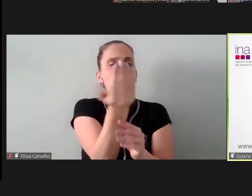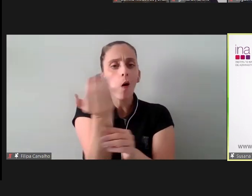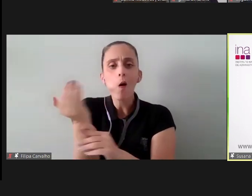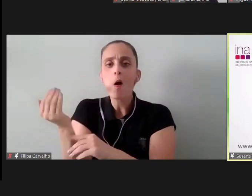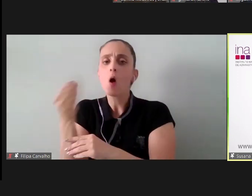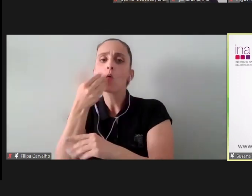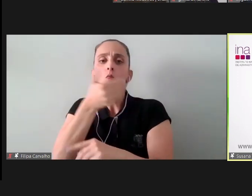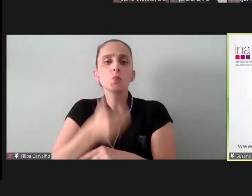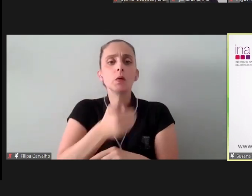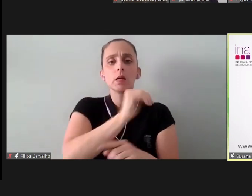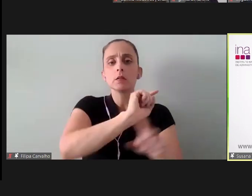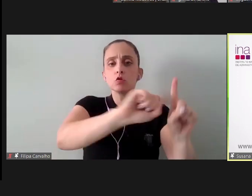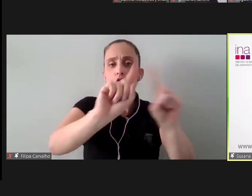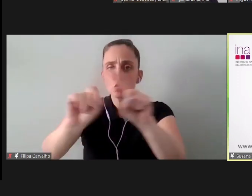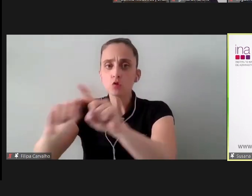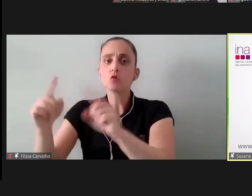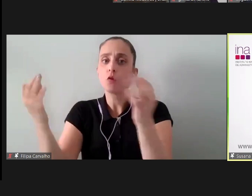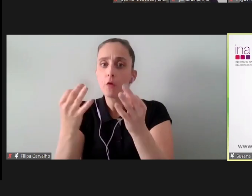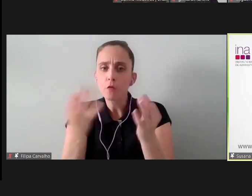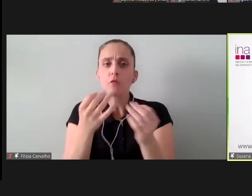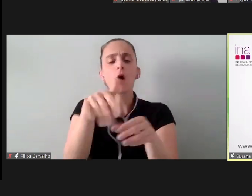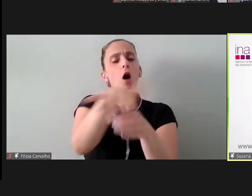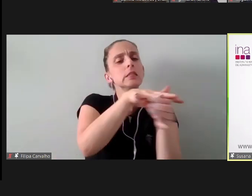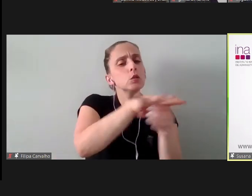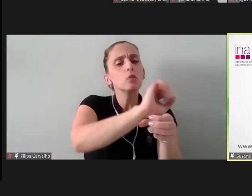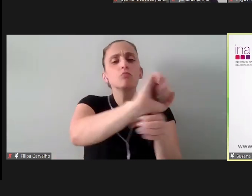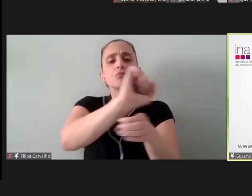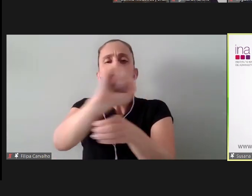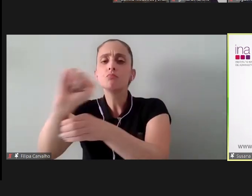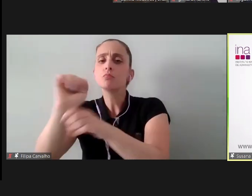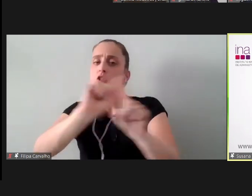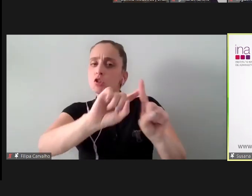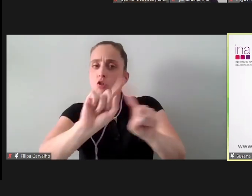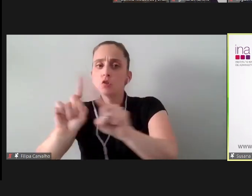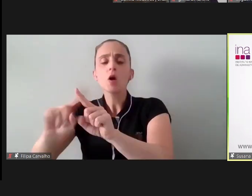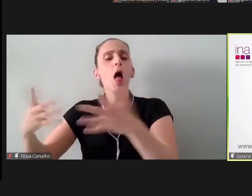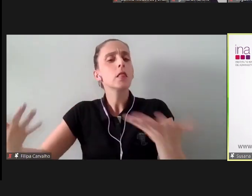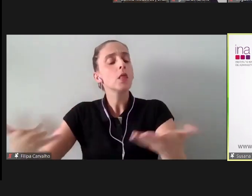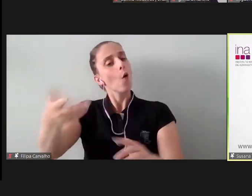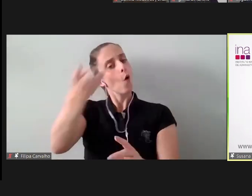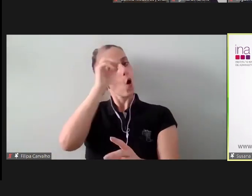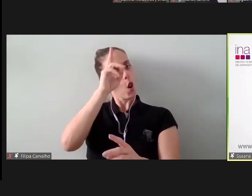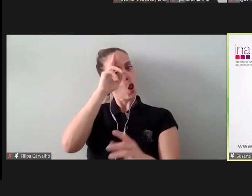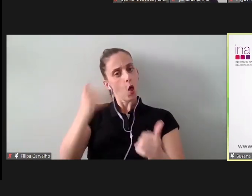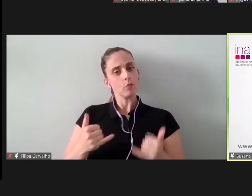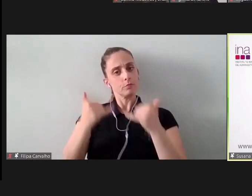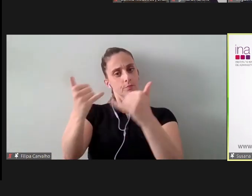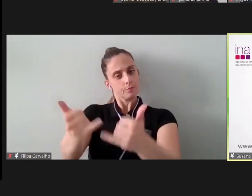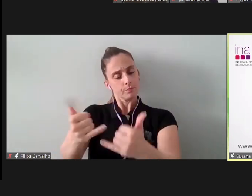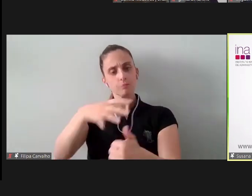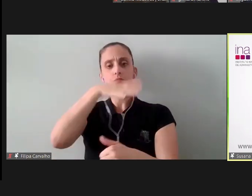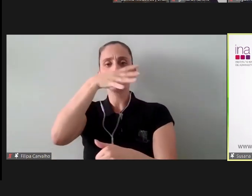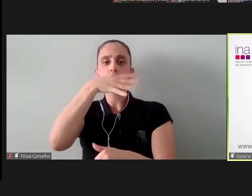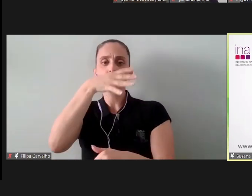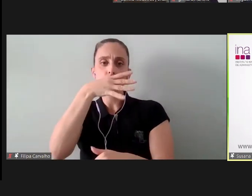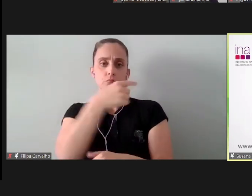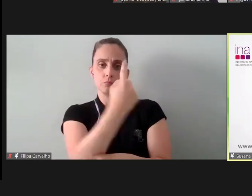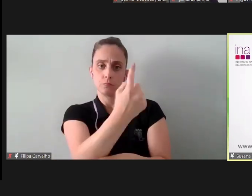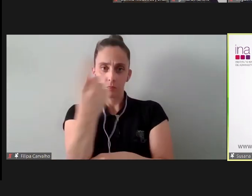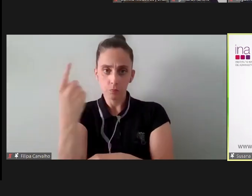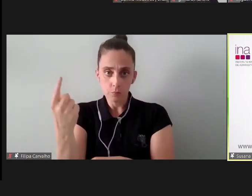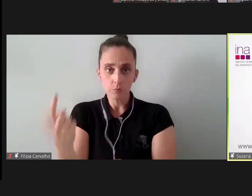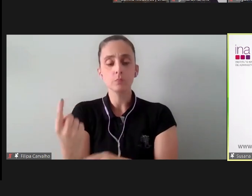perspectivas, os vossos contextos e por isso, sem mais demoras, vou passar-vos a palavra,